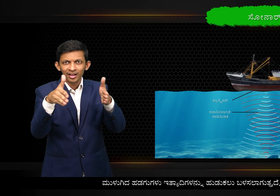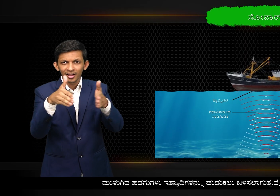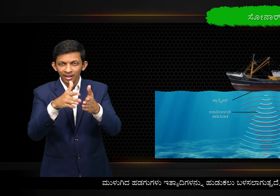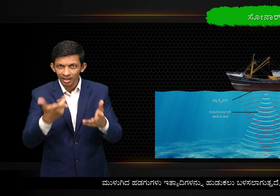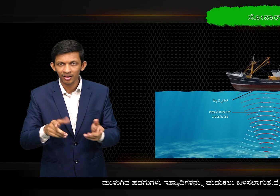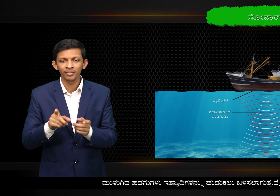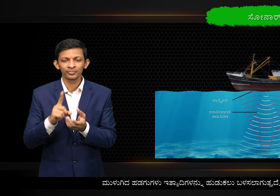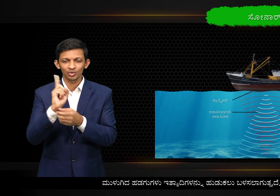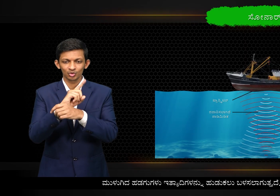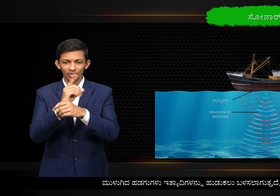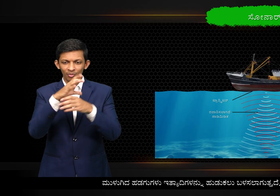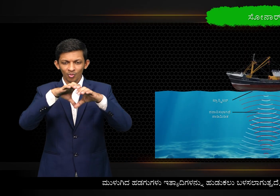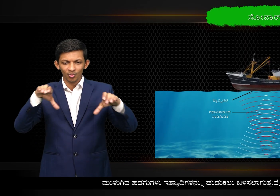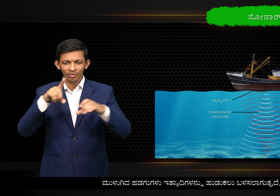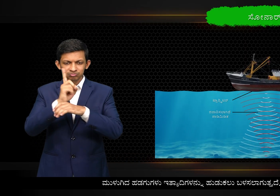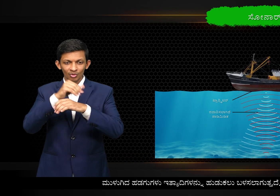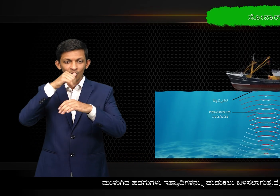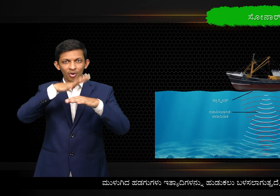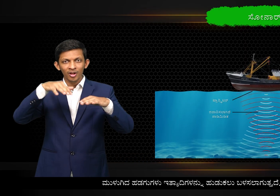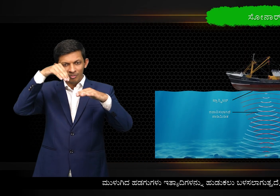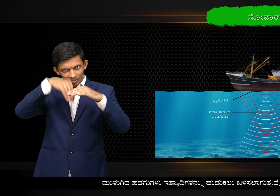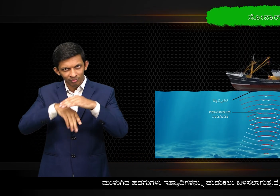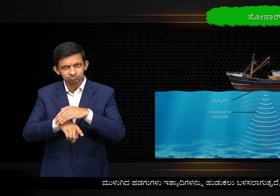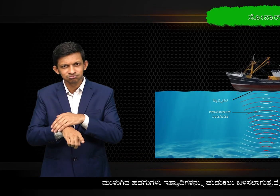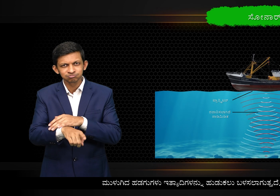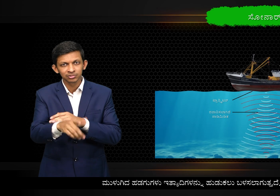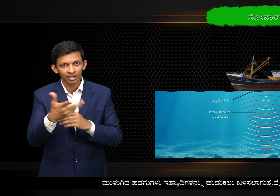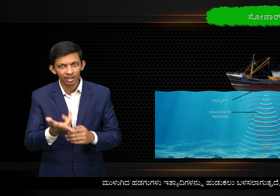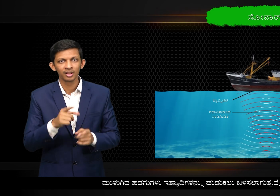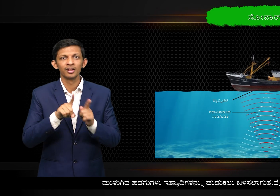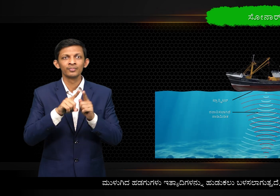ಮುಳುಗಿದ ಹಡಗುಗಳು ಇತ್ಯಾದಿಗಳನ್ನು ಹುಡುಕಲು ಬಳಸಲಾಗುತ್ತದೆ.